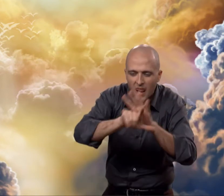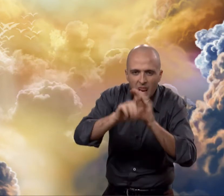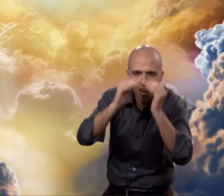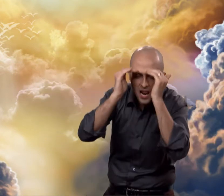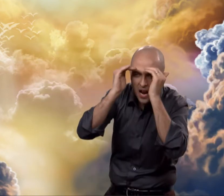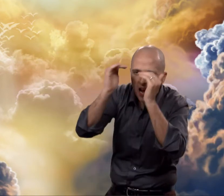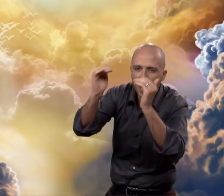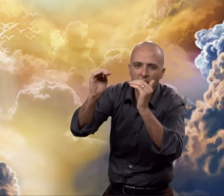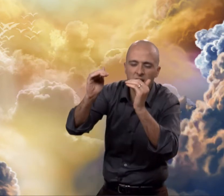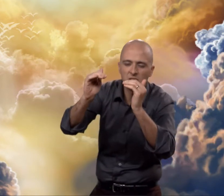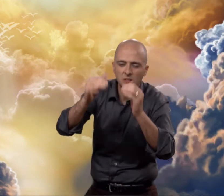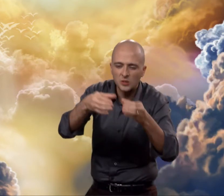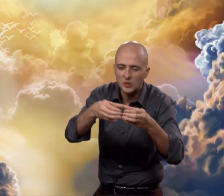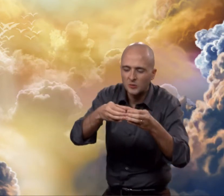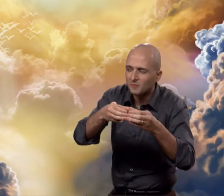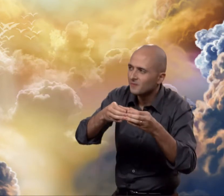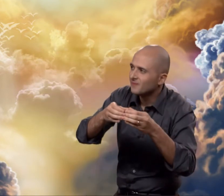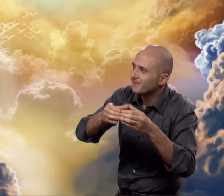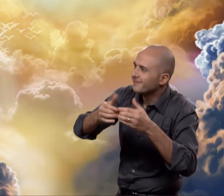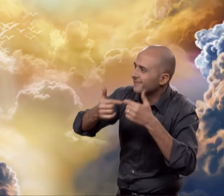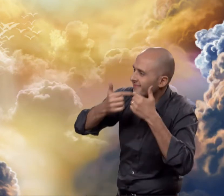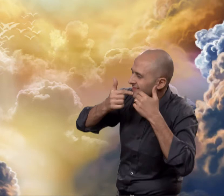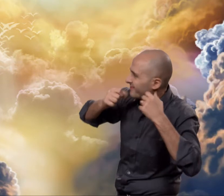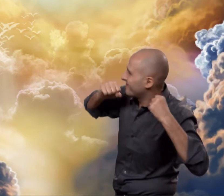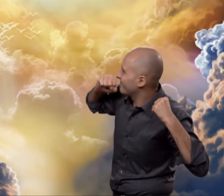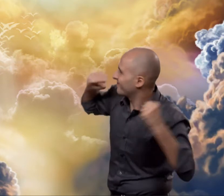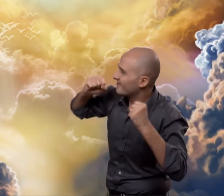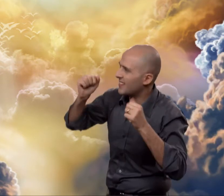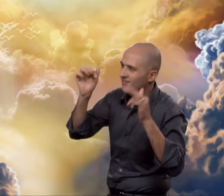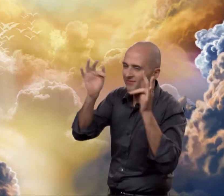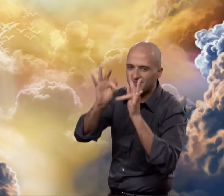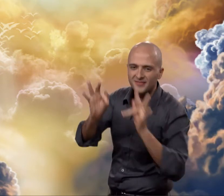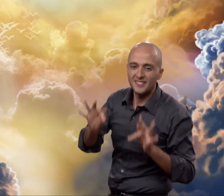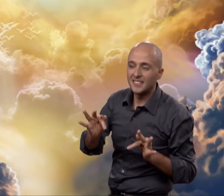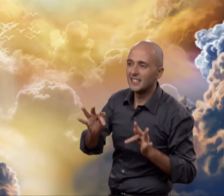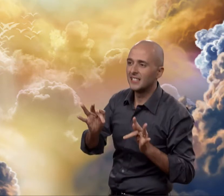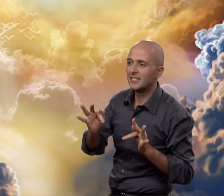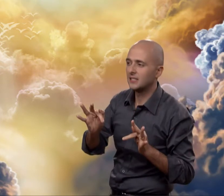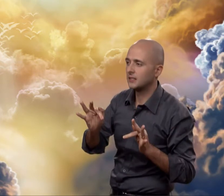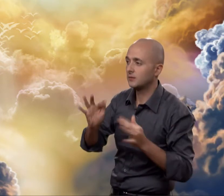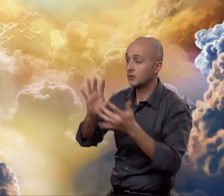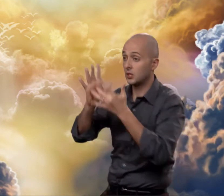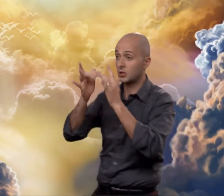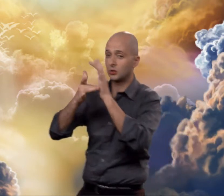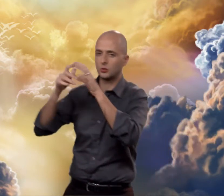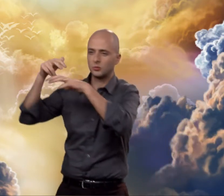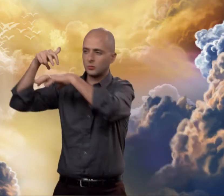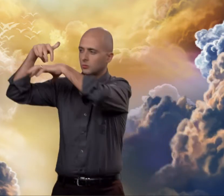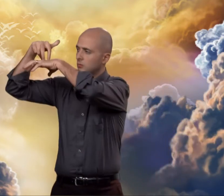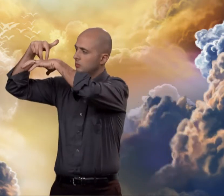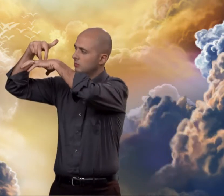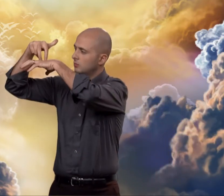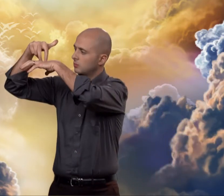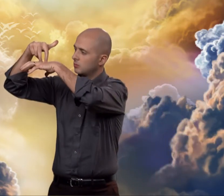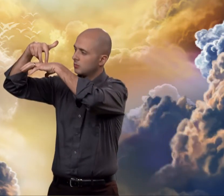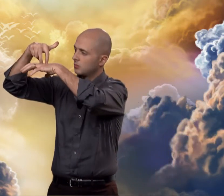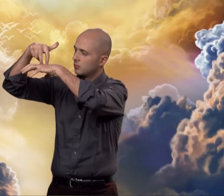vida. Uma coroa de glória está sobre a santa cabeça. Seu rosto emite um brilho deslumbrante, como o sol do